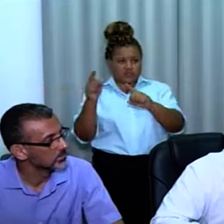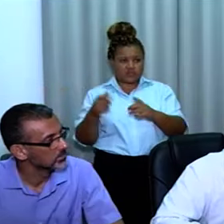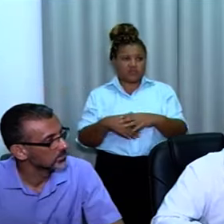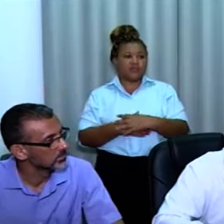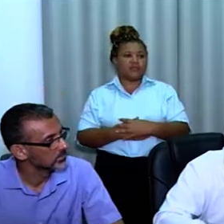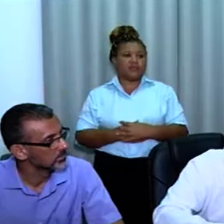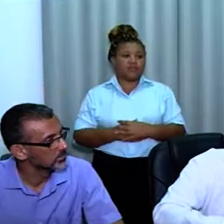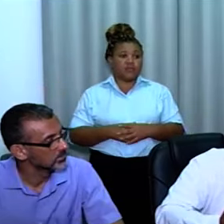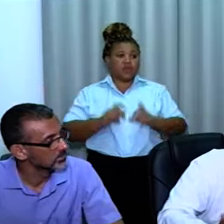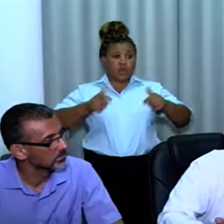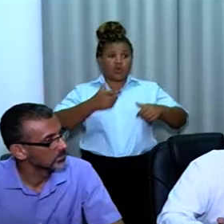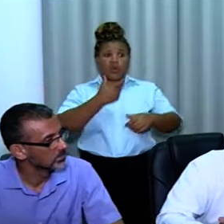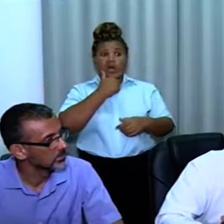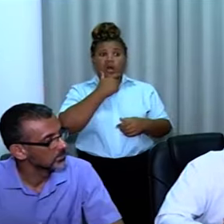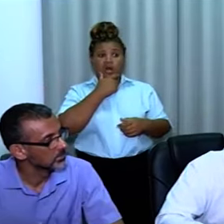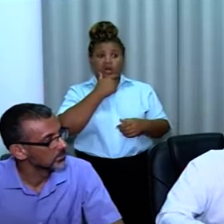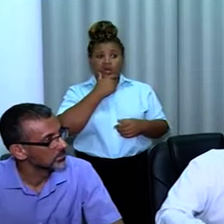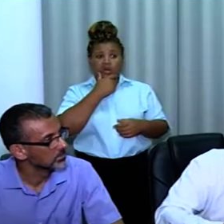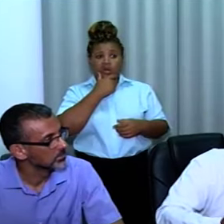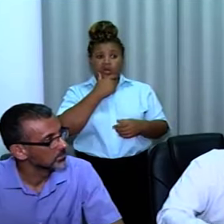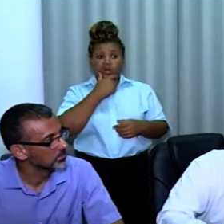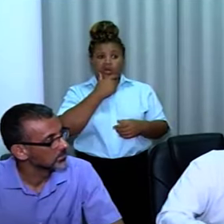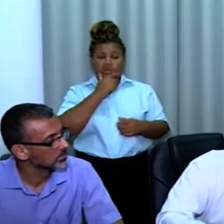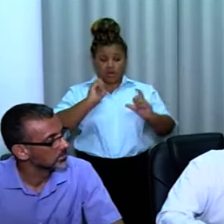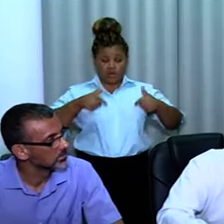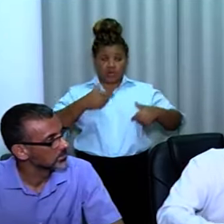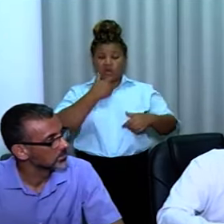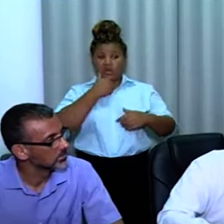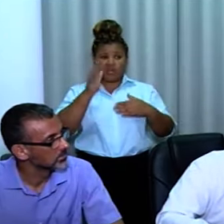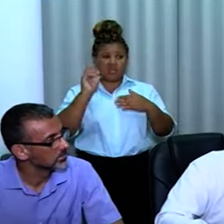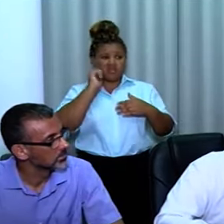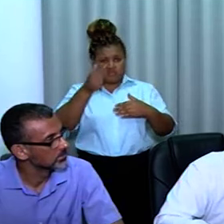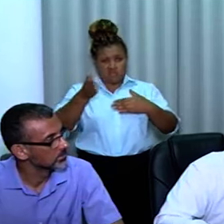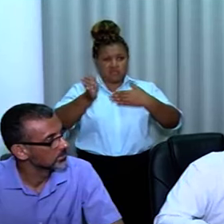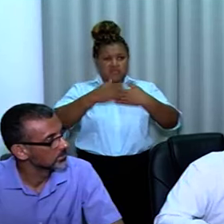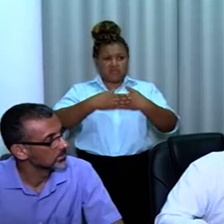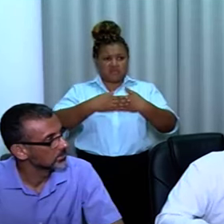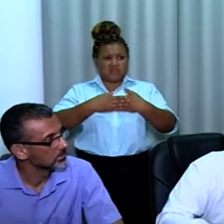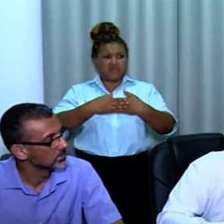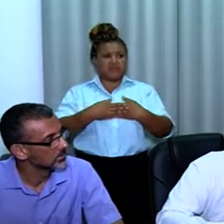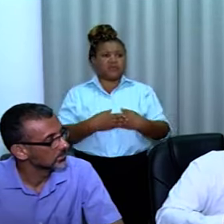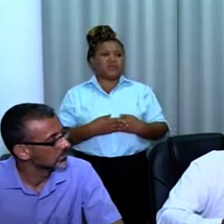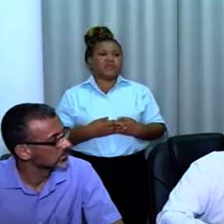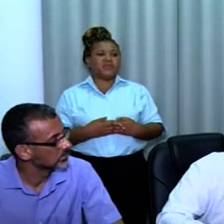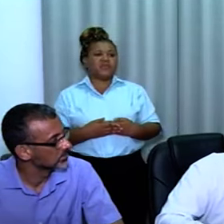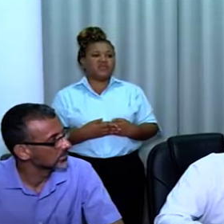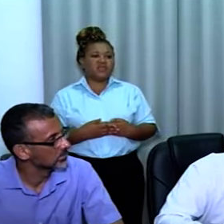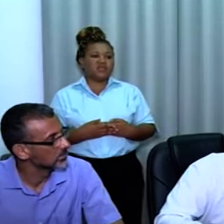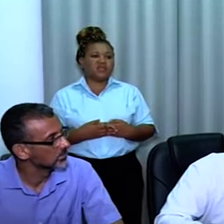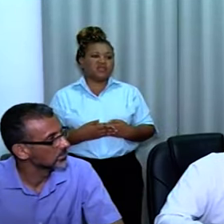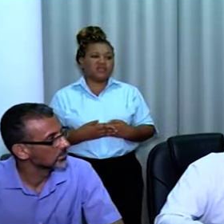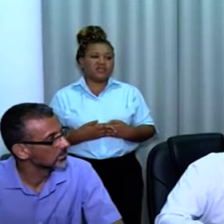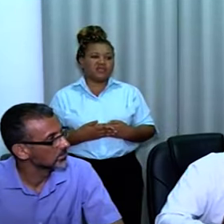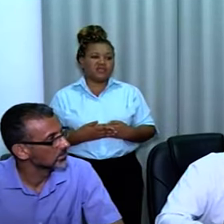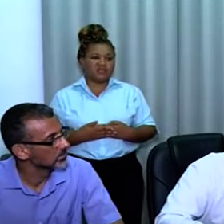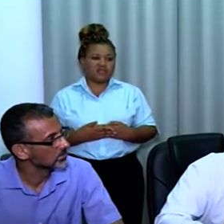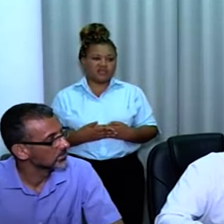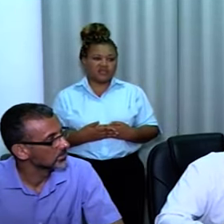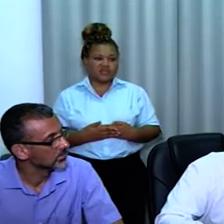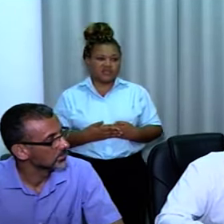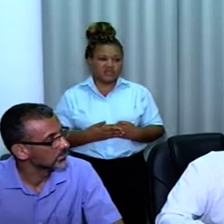l'air, ou pour qu'on ait combien de temps. Ou vous avez pas un baiser le temps qui est commandé. Ou besoin d'un objectif avant un